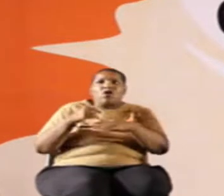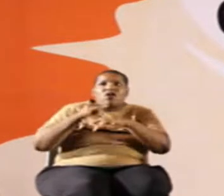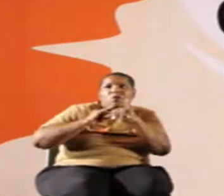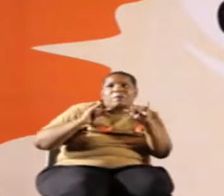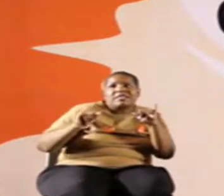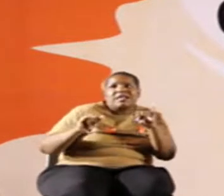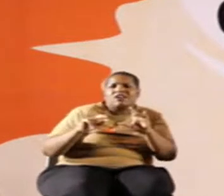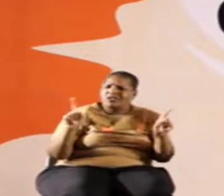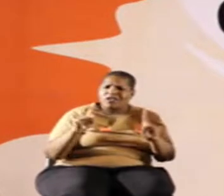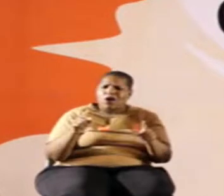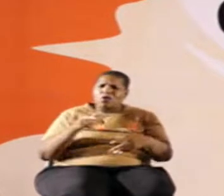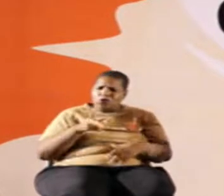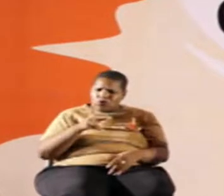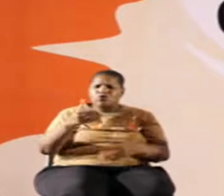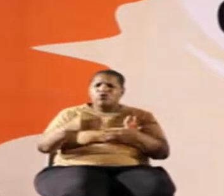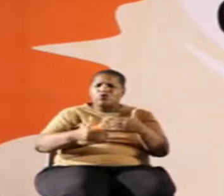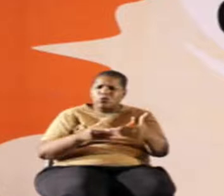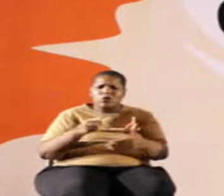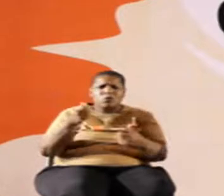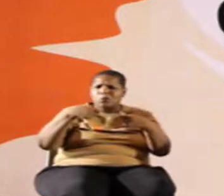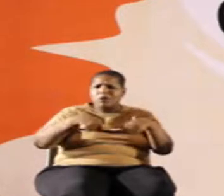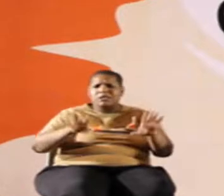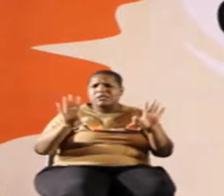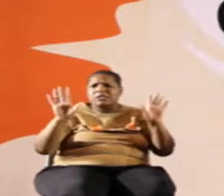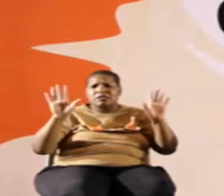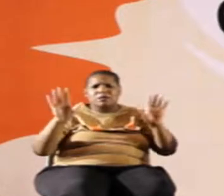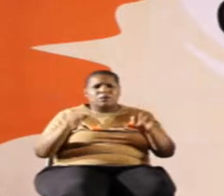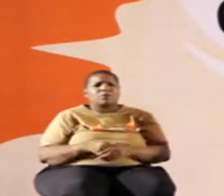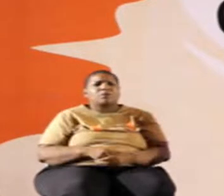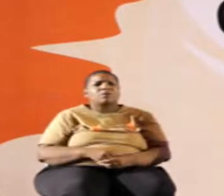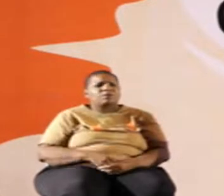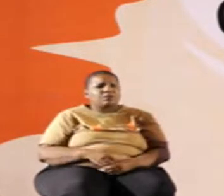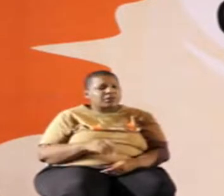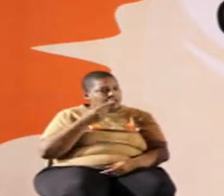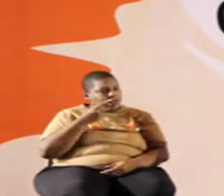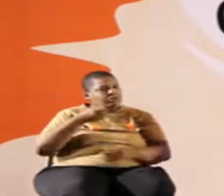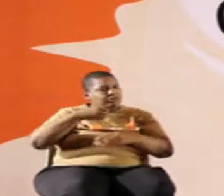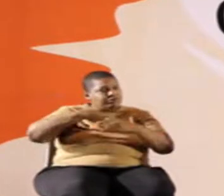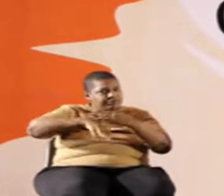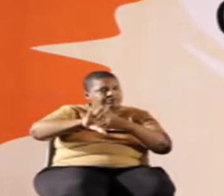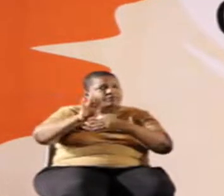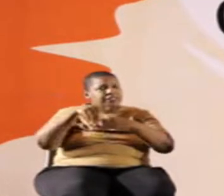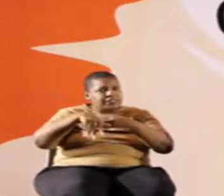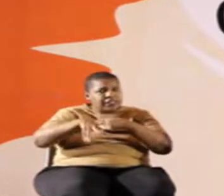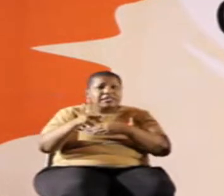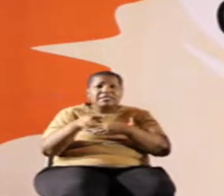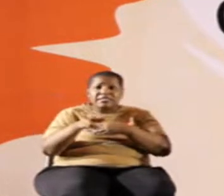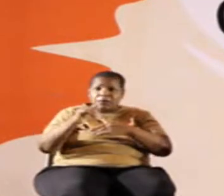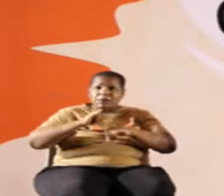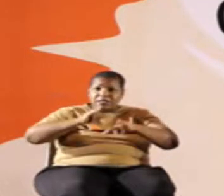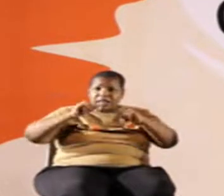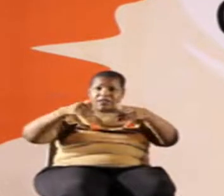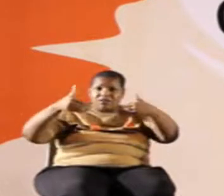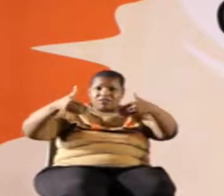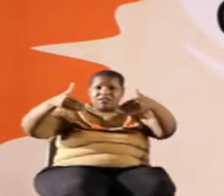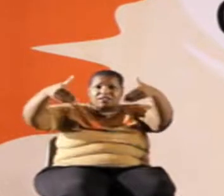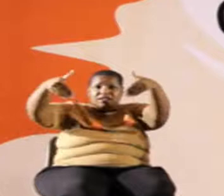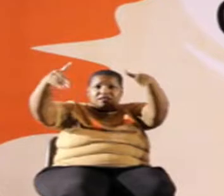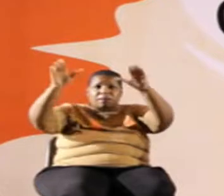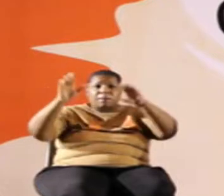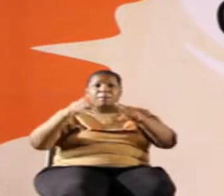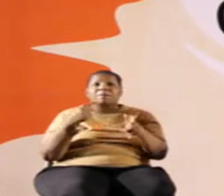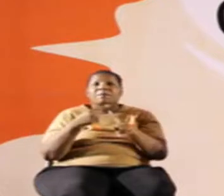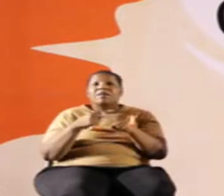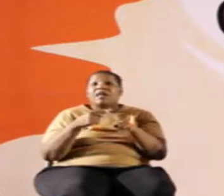mensagem. Não, é? Não precisa. As mensagens estão sendo passadas e elas serão passadas. Não é?